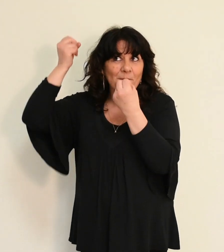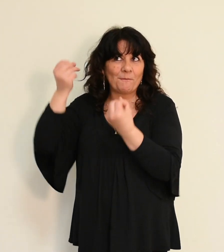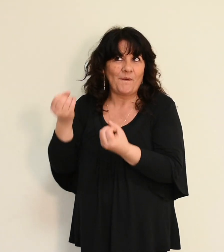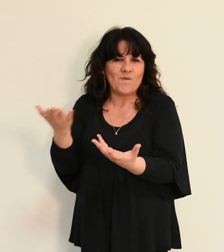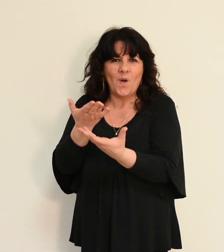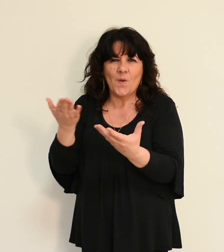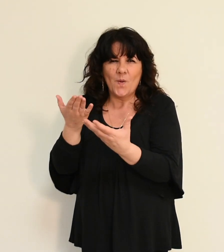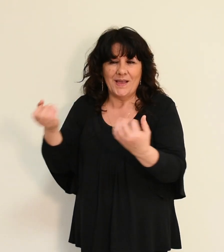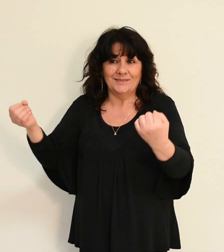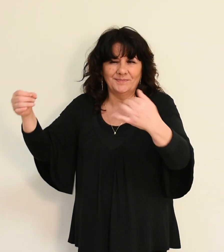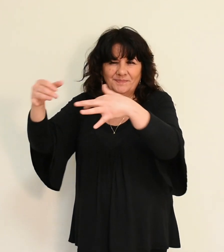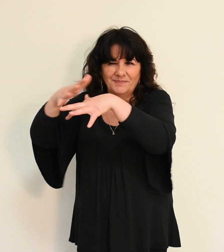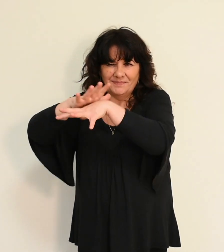sommeil mystérieux.